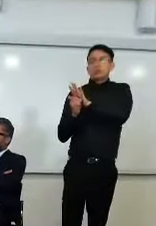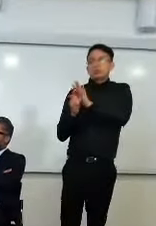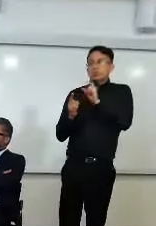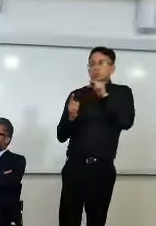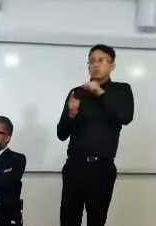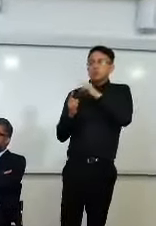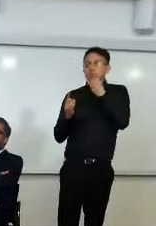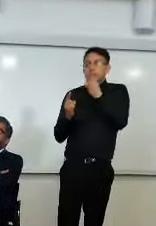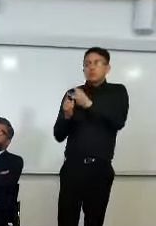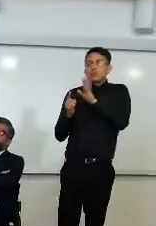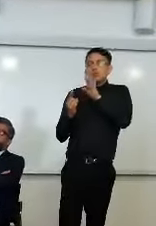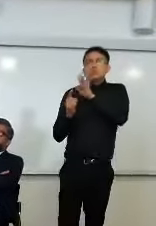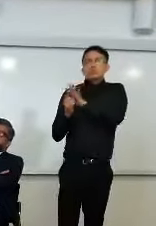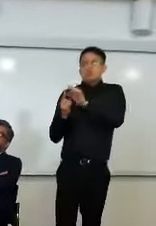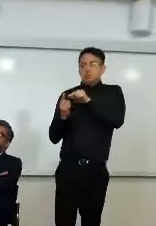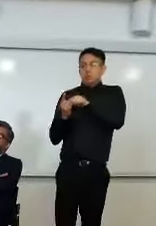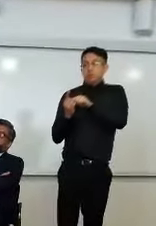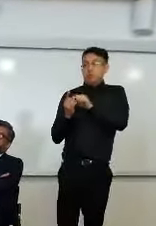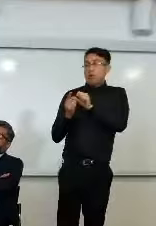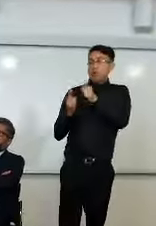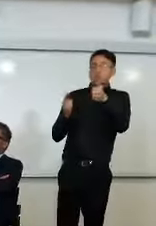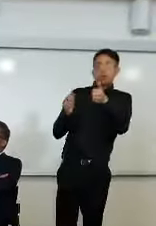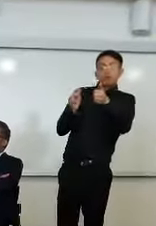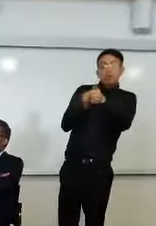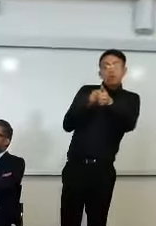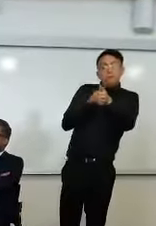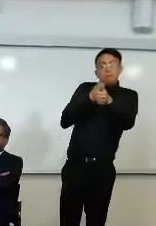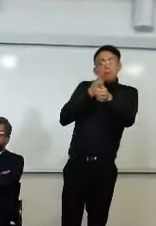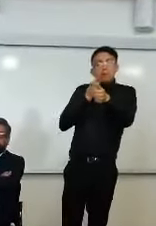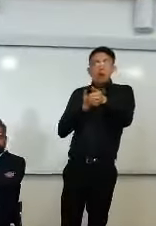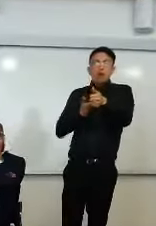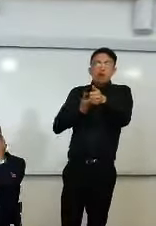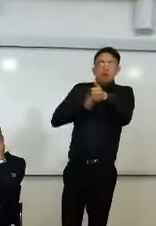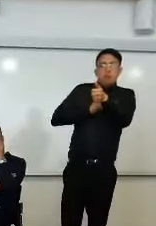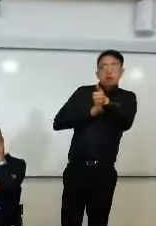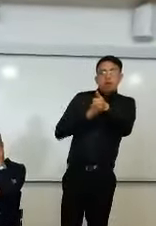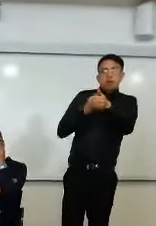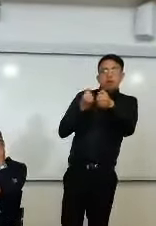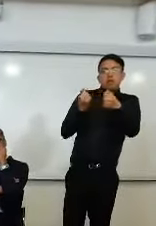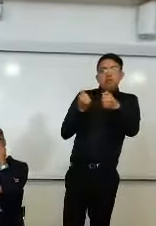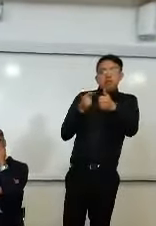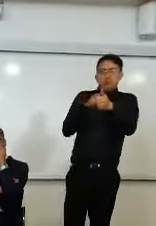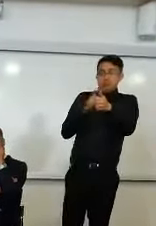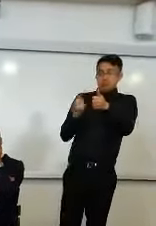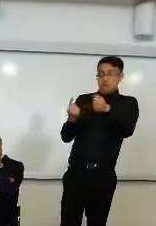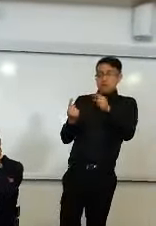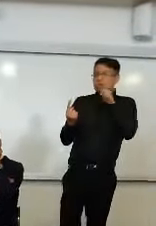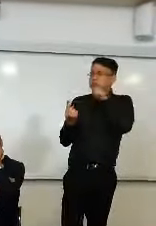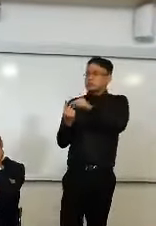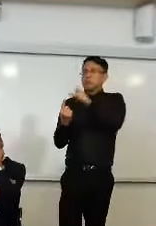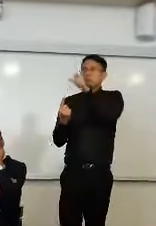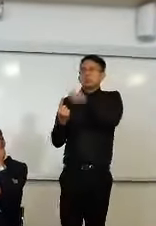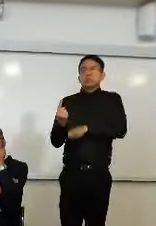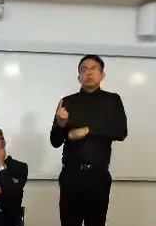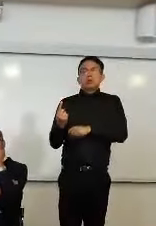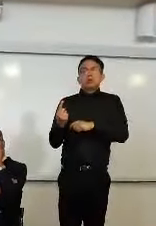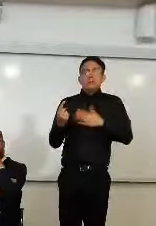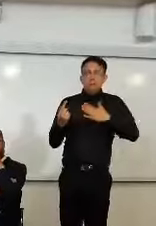interés, con su voluntad, con su requerimiento, no con el requerimiento del otro, el que lo acompaña, ¿cierto? Sino el